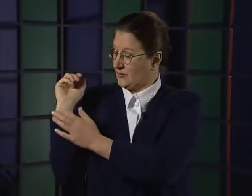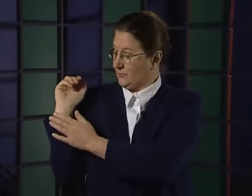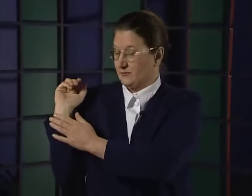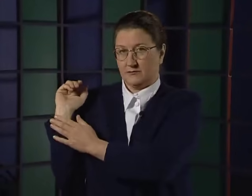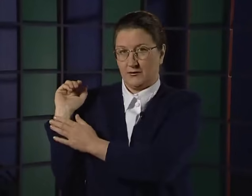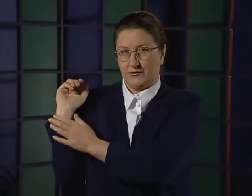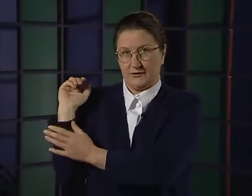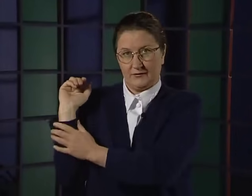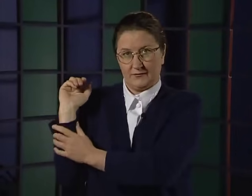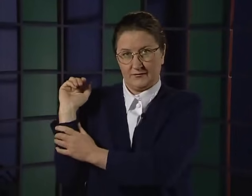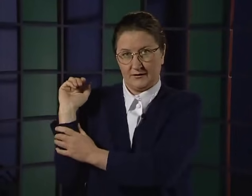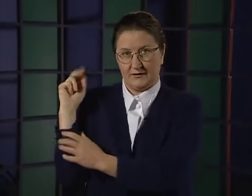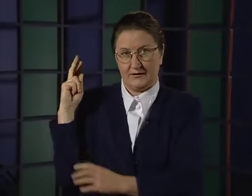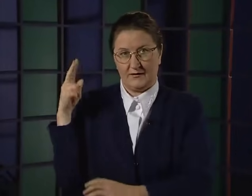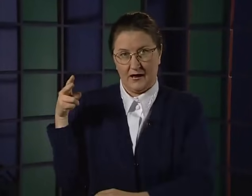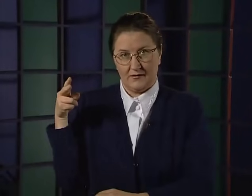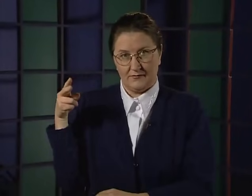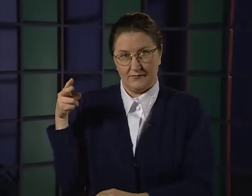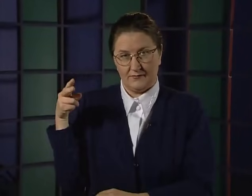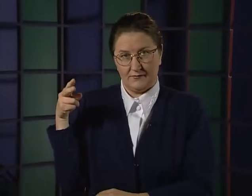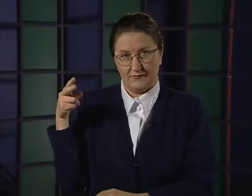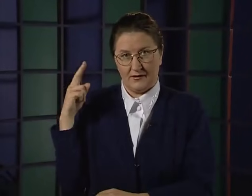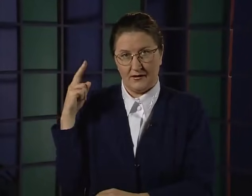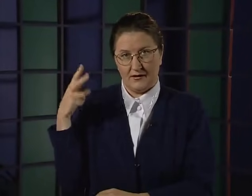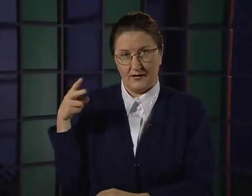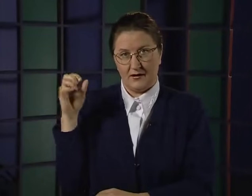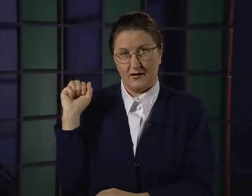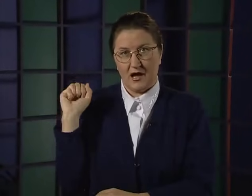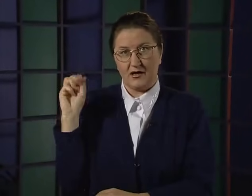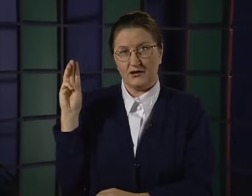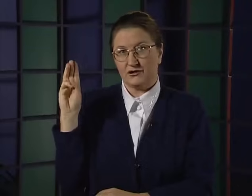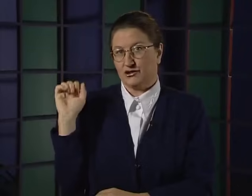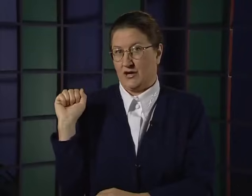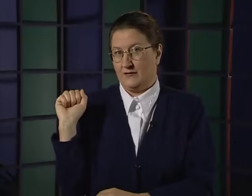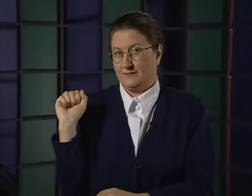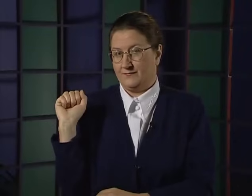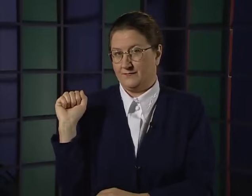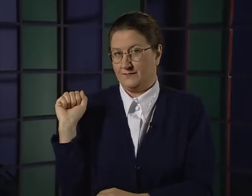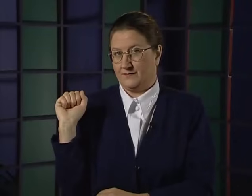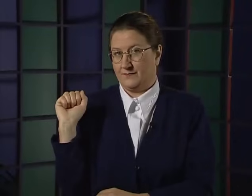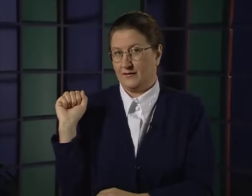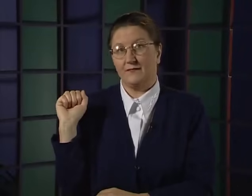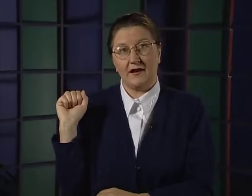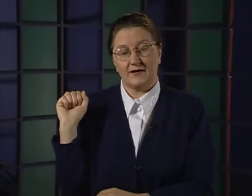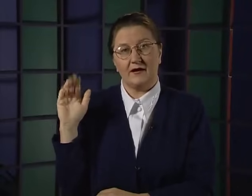спокойненько посмотрите. К. К. К. Ш. Ваня.